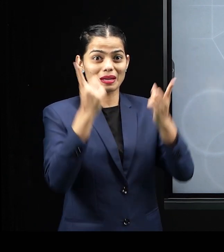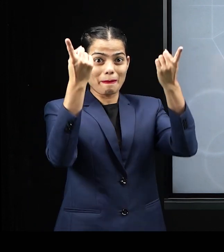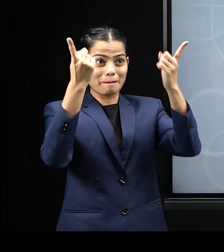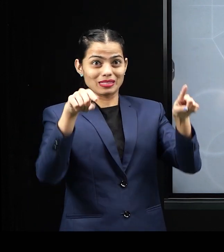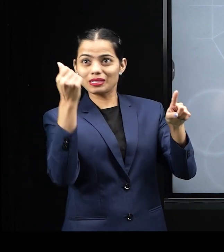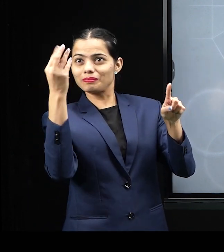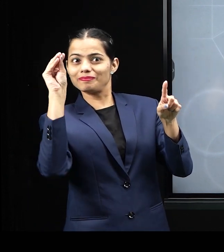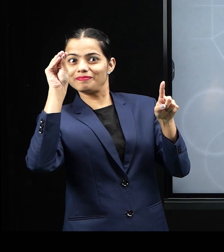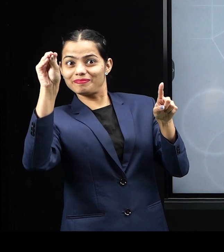ಕ್ವಾಂಟಿಯೆಂಟ್,